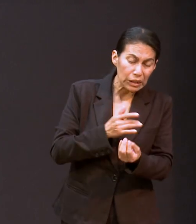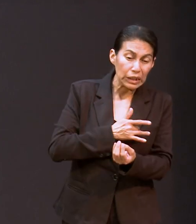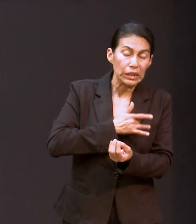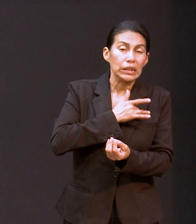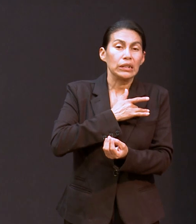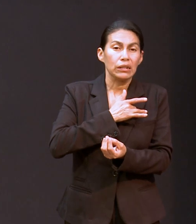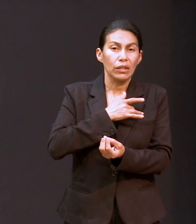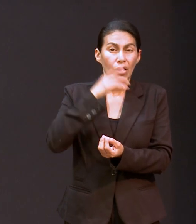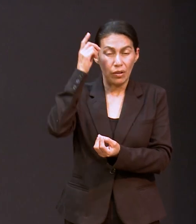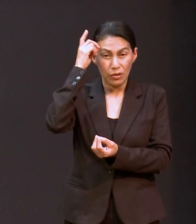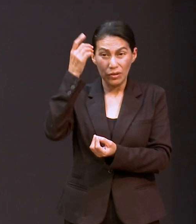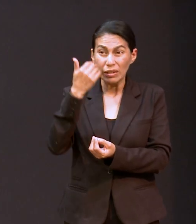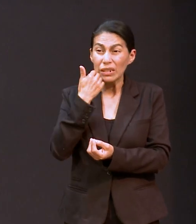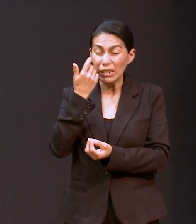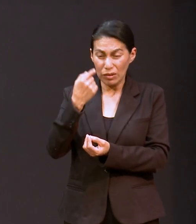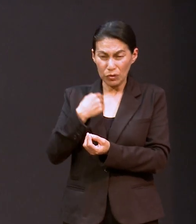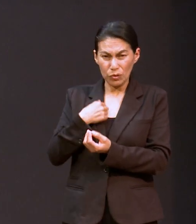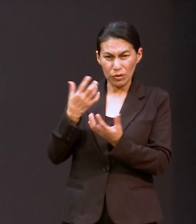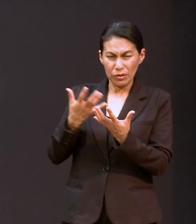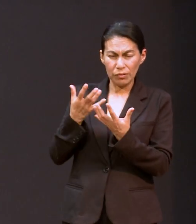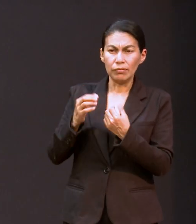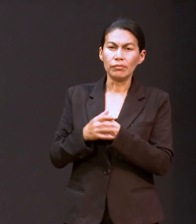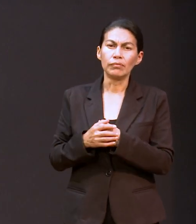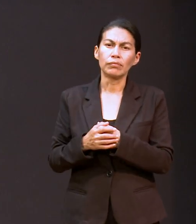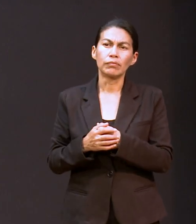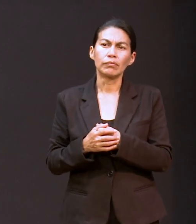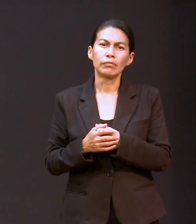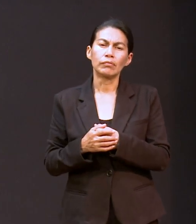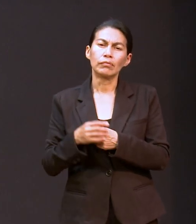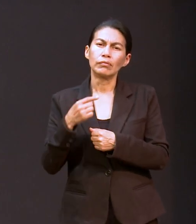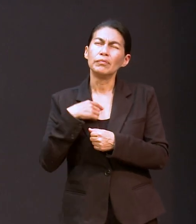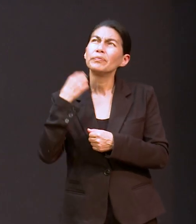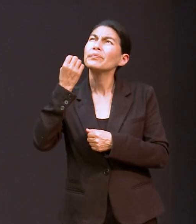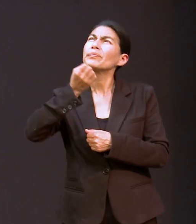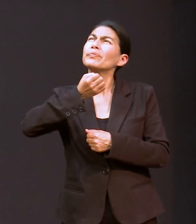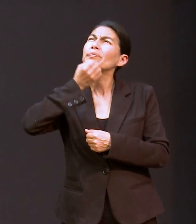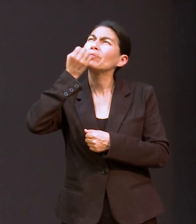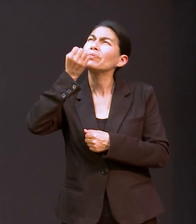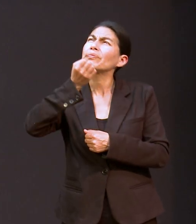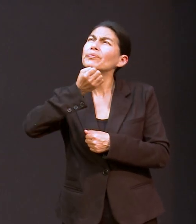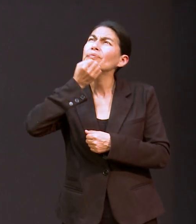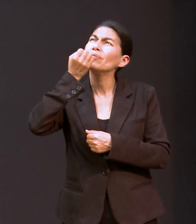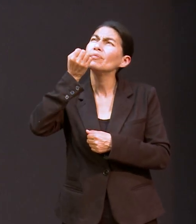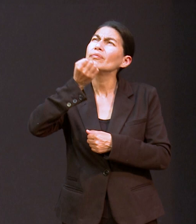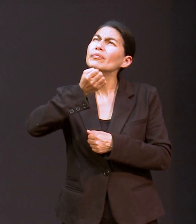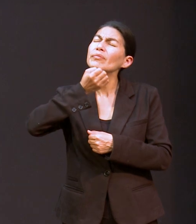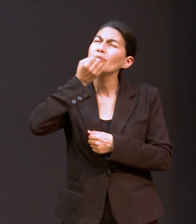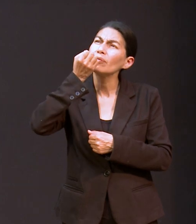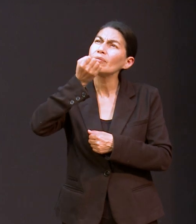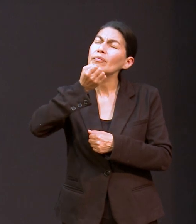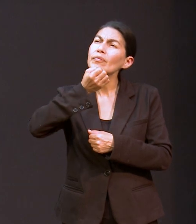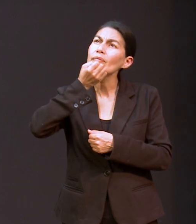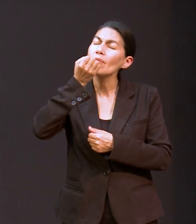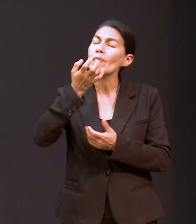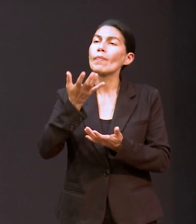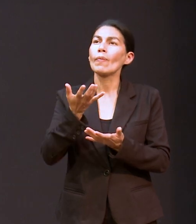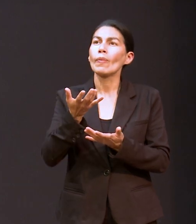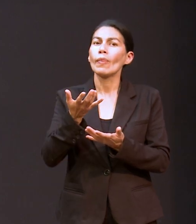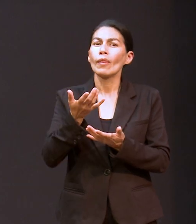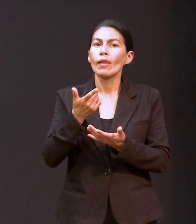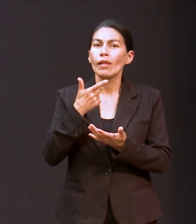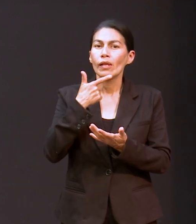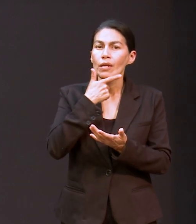tenía este sentimiento que había algo que dios quería que yo hiciera yo estaba orando esa oración de que